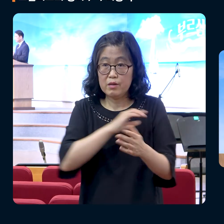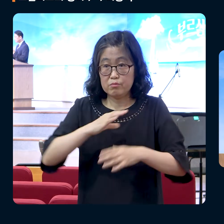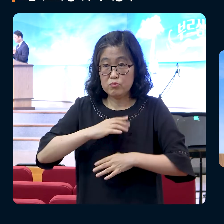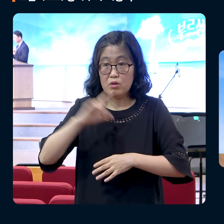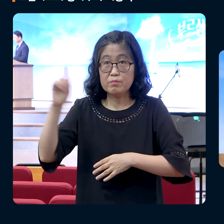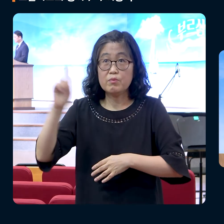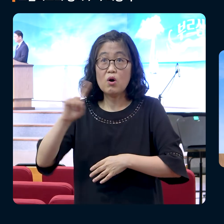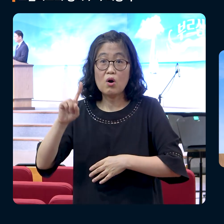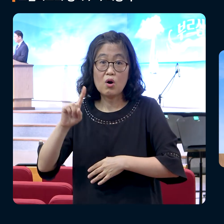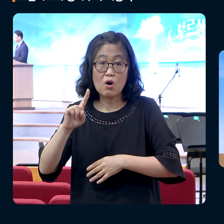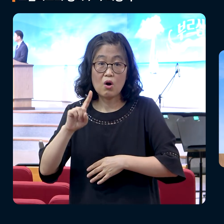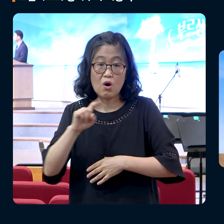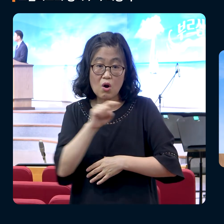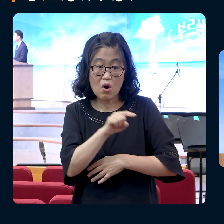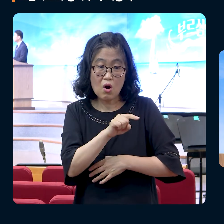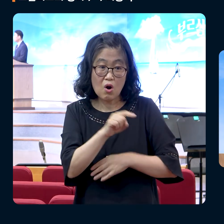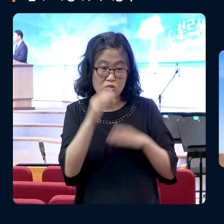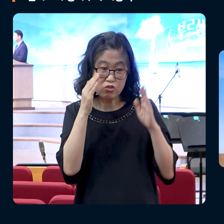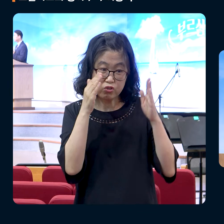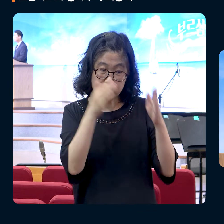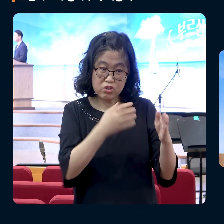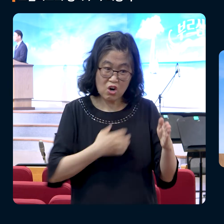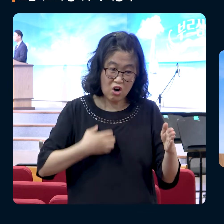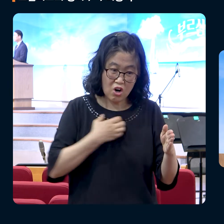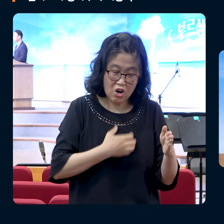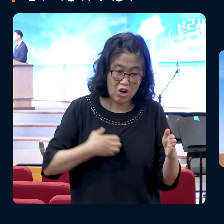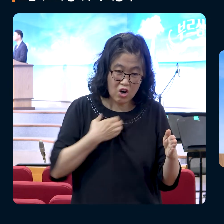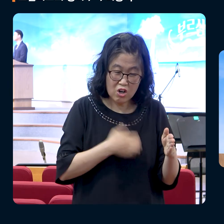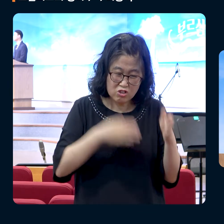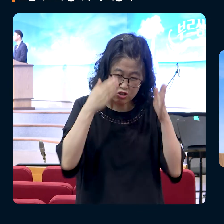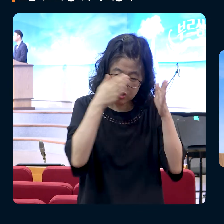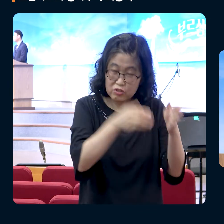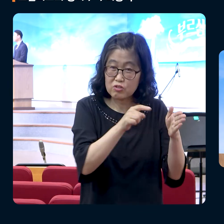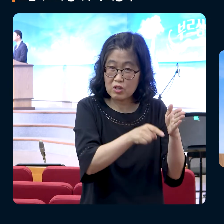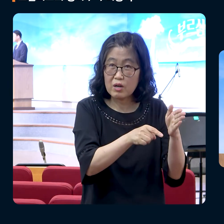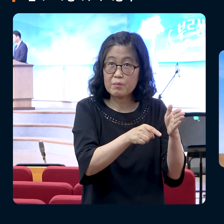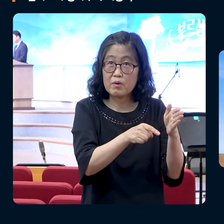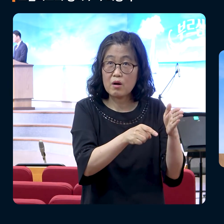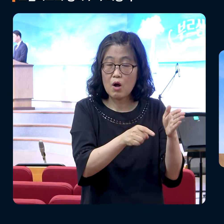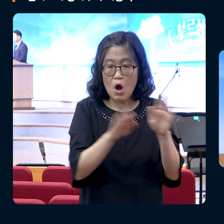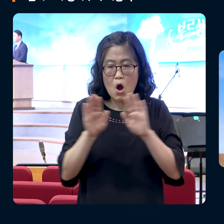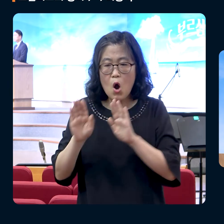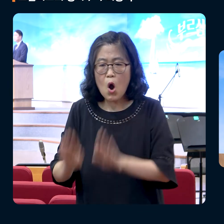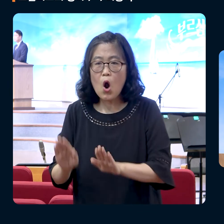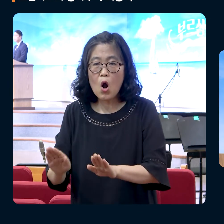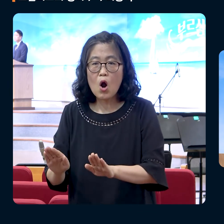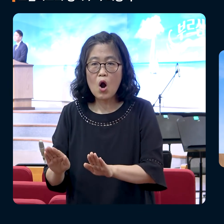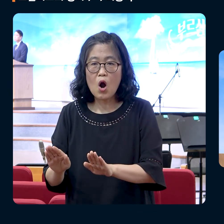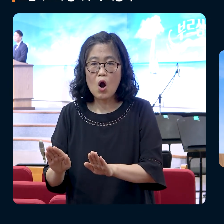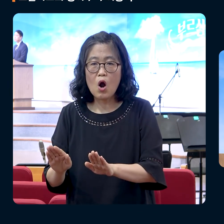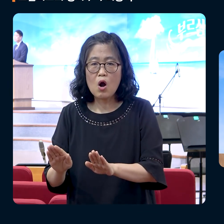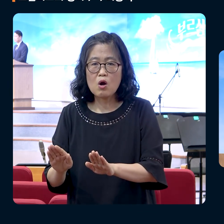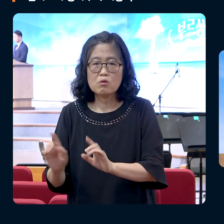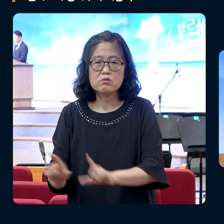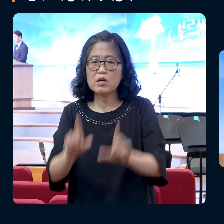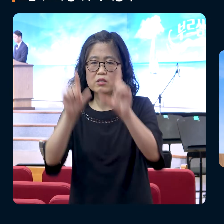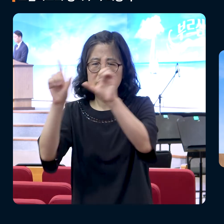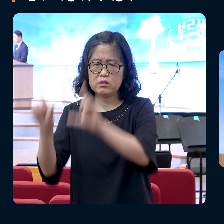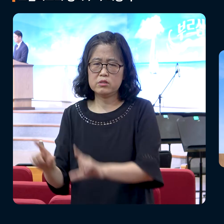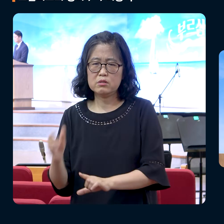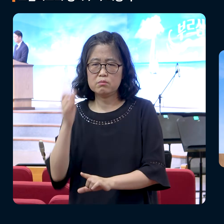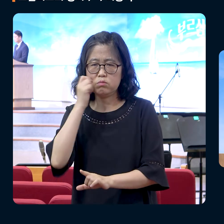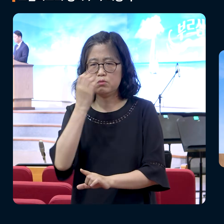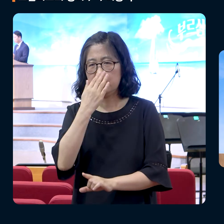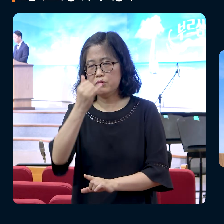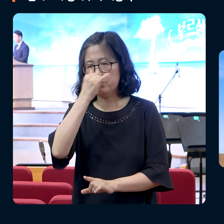것은 그것에 잠식되고 갇혀서 우리가 살아가고 있는 오늘을, 바로 지금을 살아내지 못한다라는